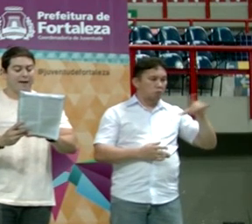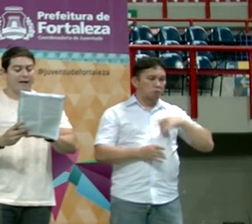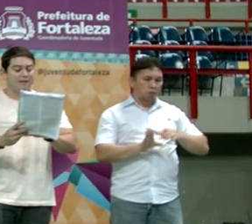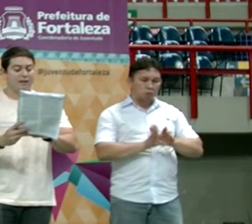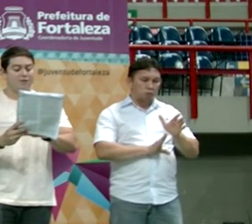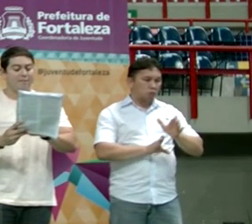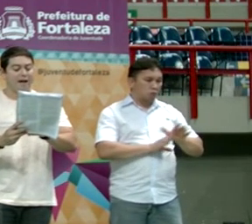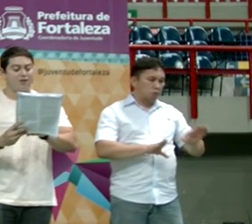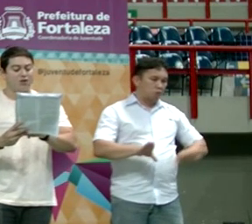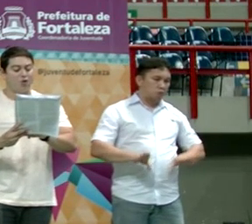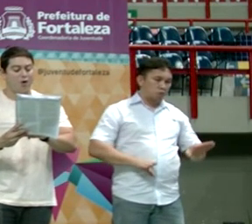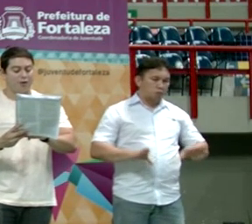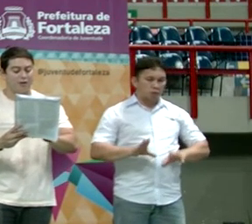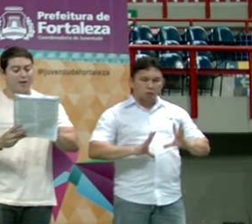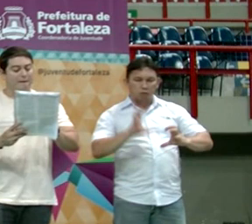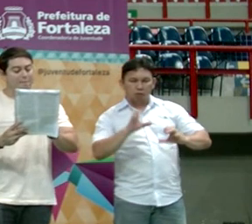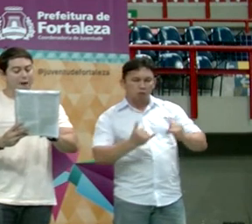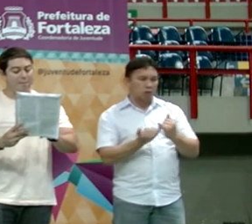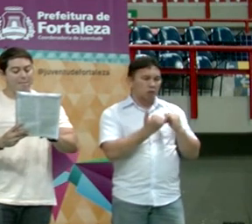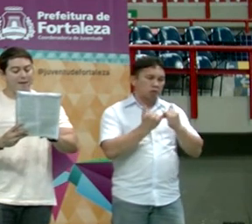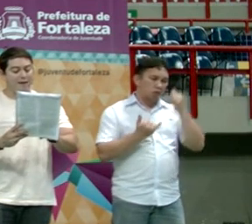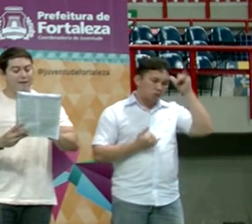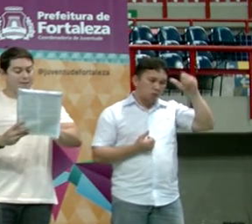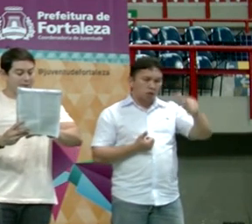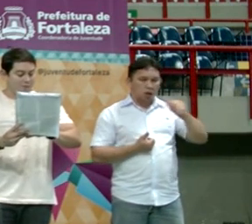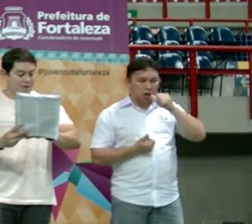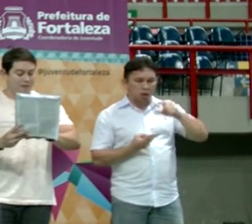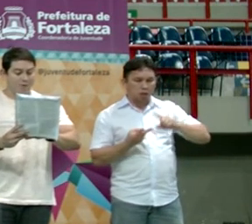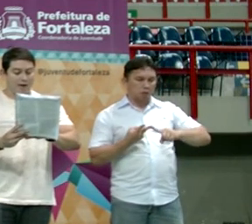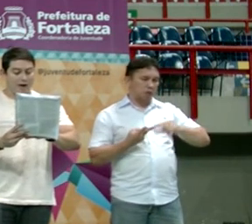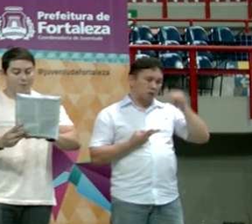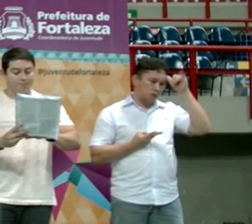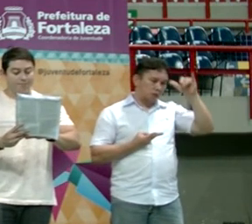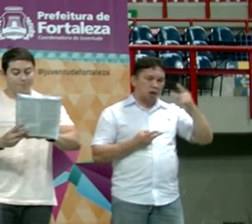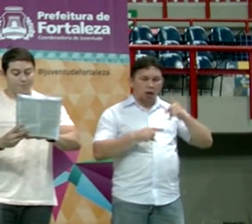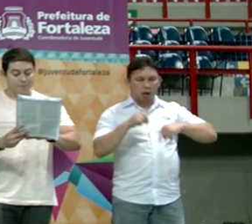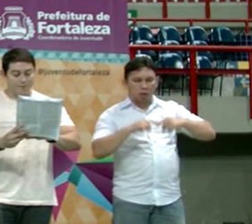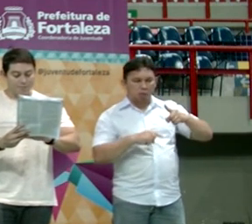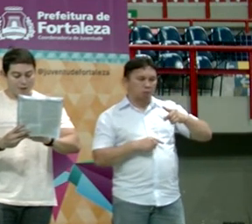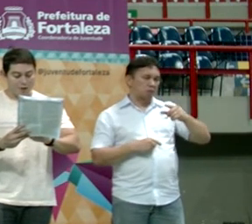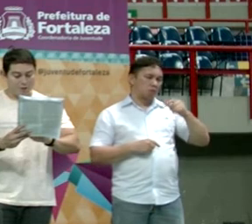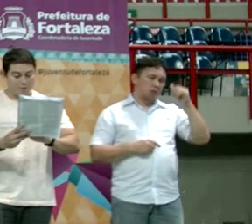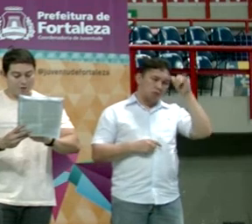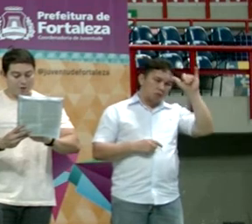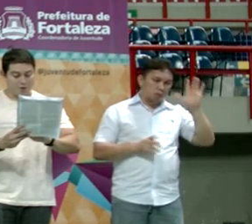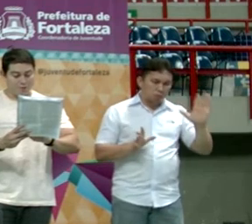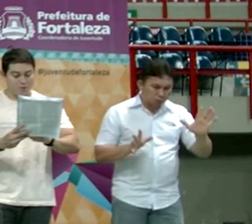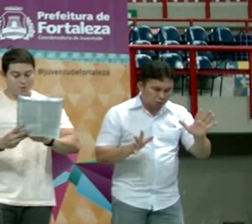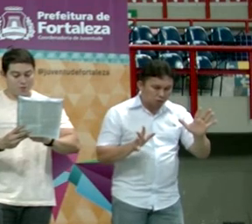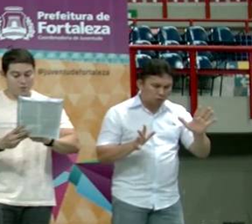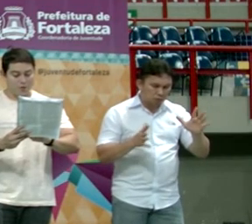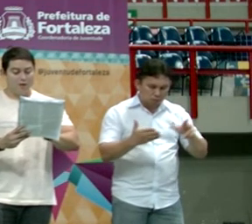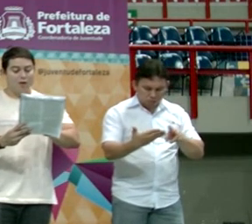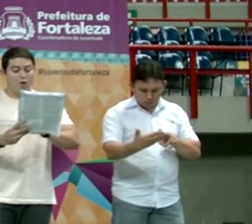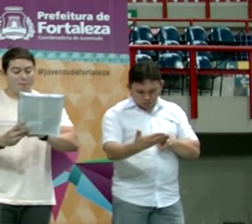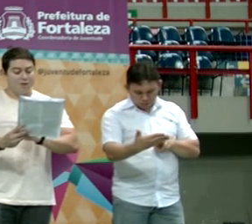instrua seus empregados a não semear discórdia, não beber, não ser imoral. Espera aí que eu me perdi